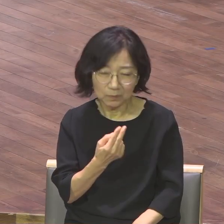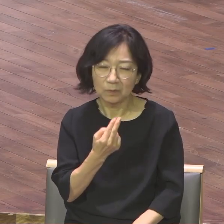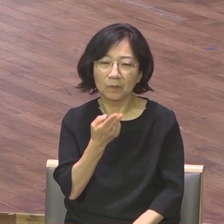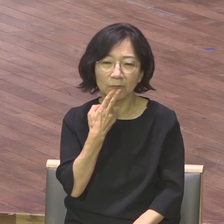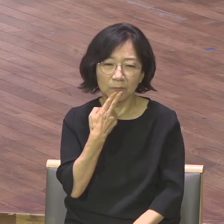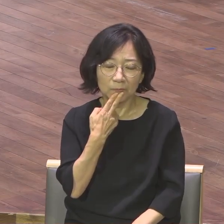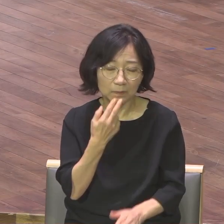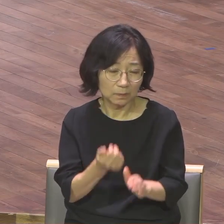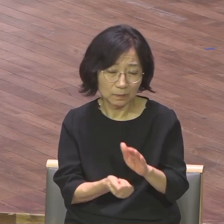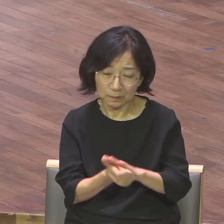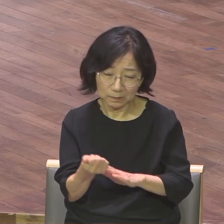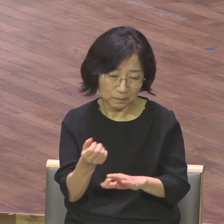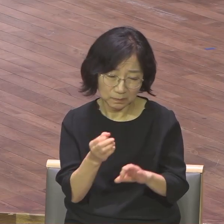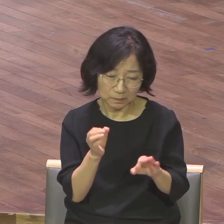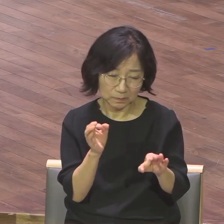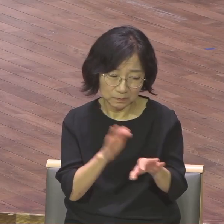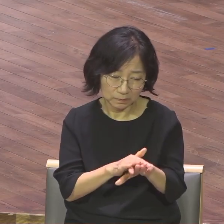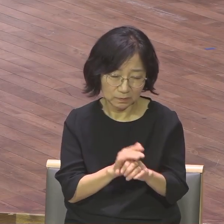없어.